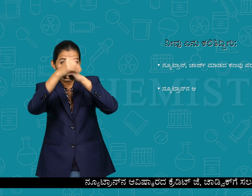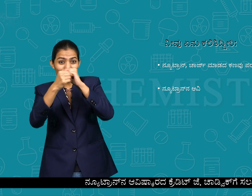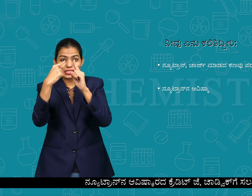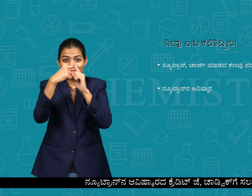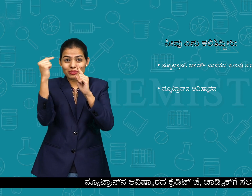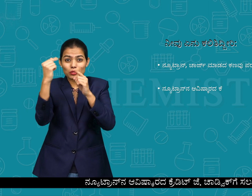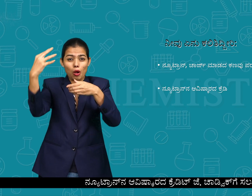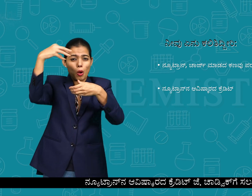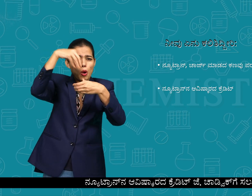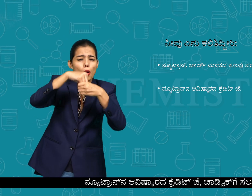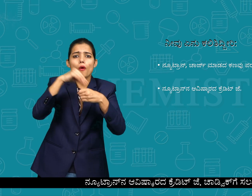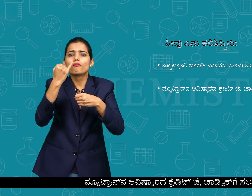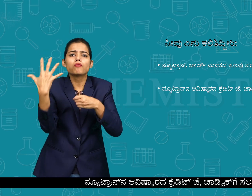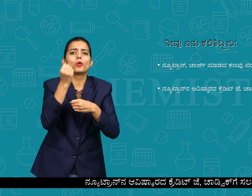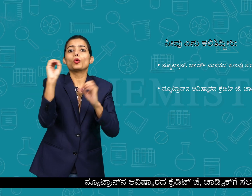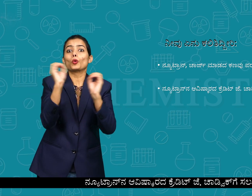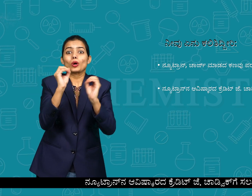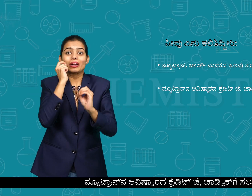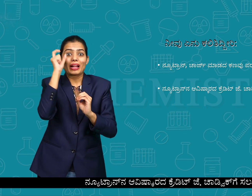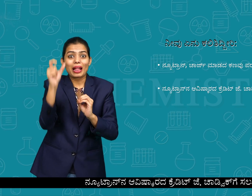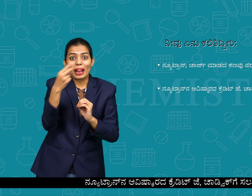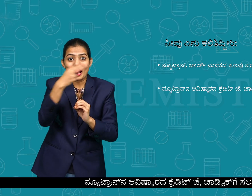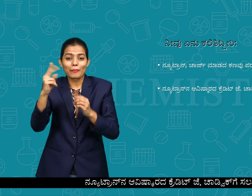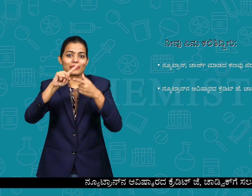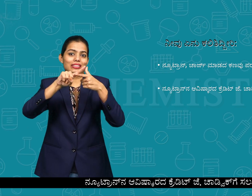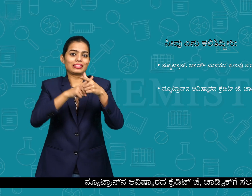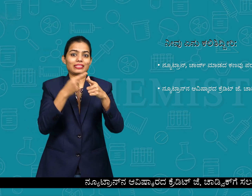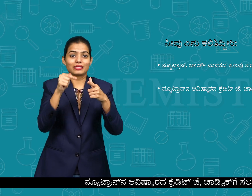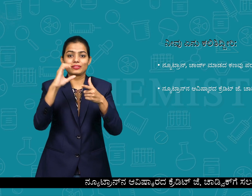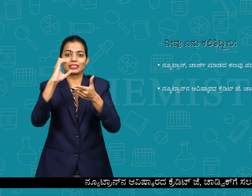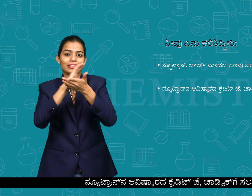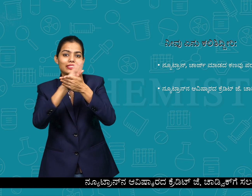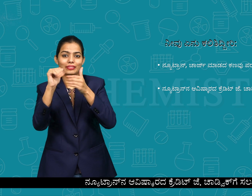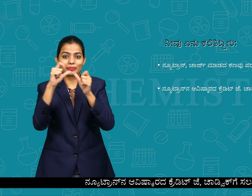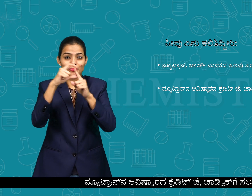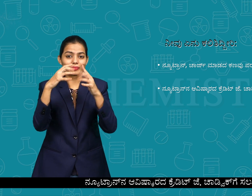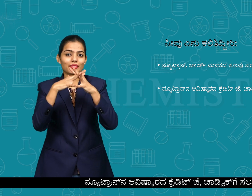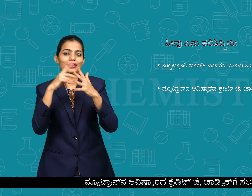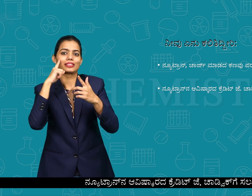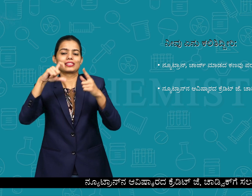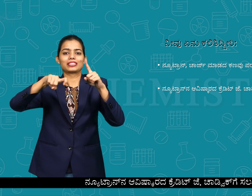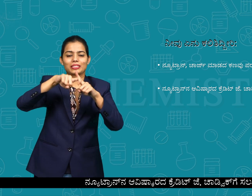ನ್ಯೂಟ್ರಾನ್ನ ಆವಿಷ್ಕಾರದ ಕ್ರೆಡಿಟ್ಸ್ಗೆ ಚಾಡ್ವಿಕ್ಗೆ ಸಲ್ಲುತ್ತದೆ.